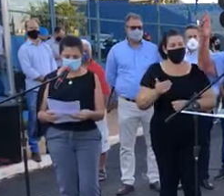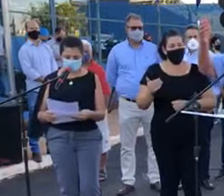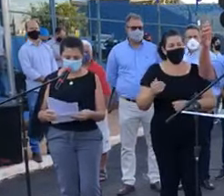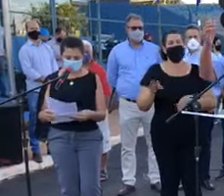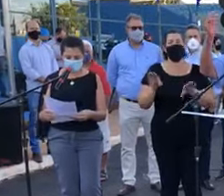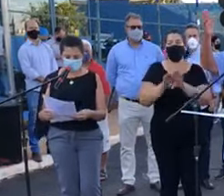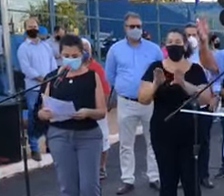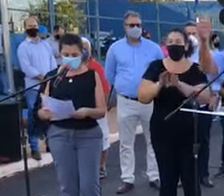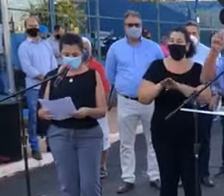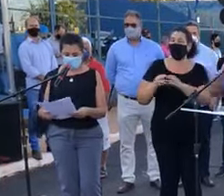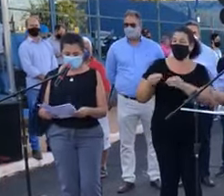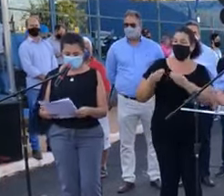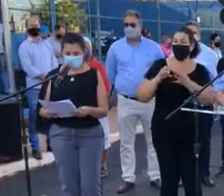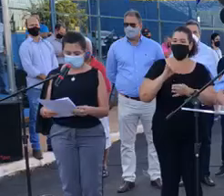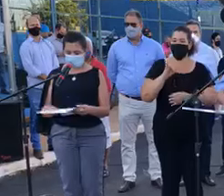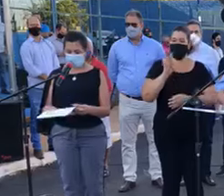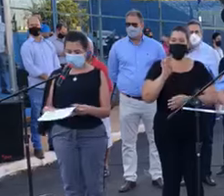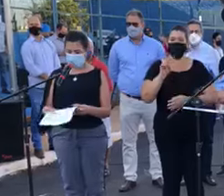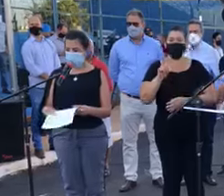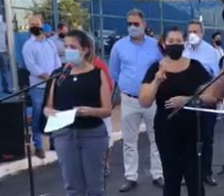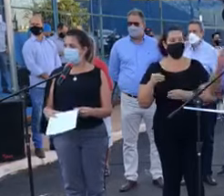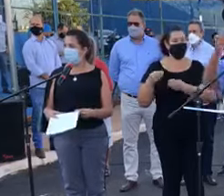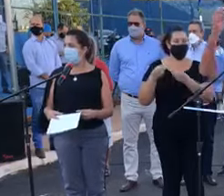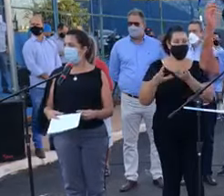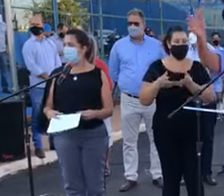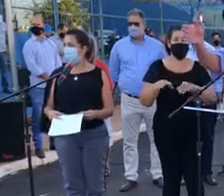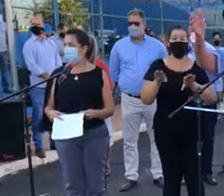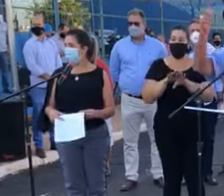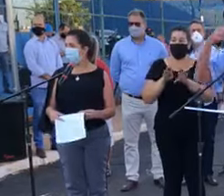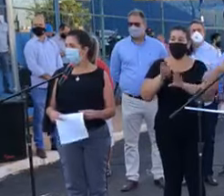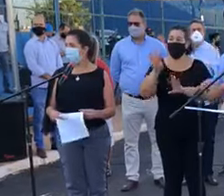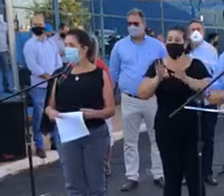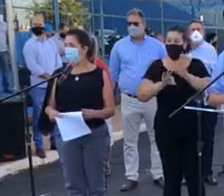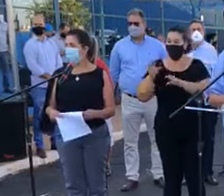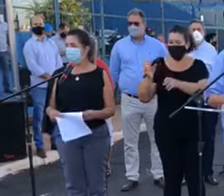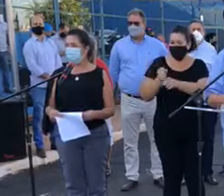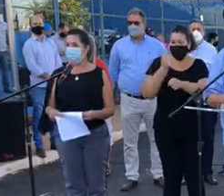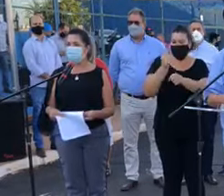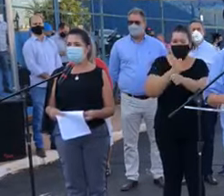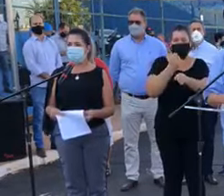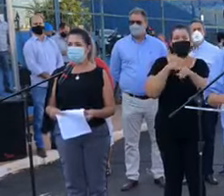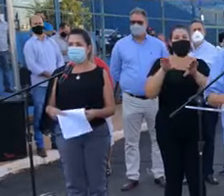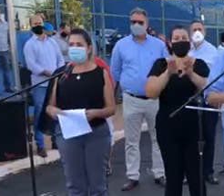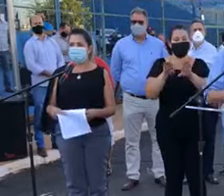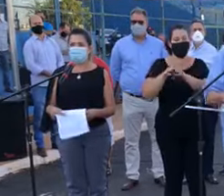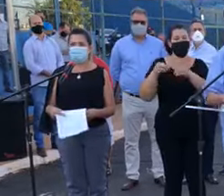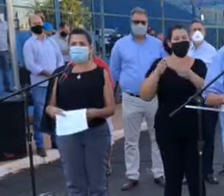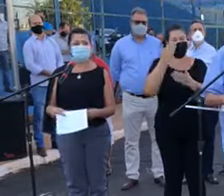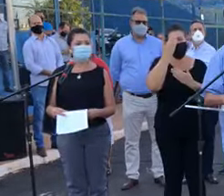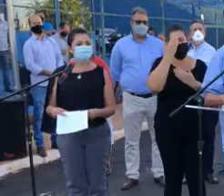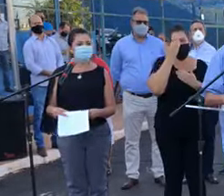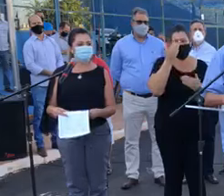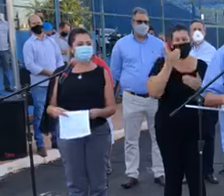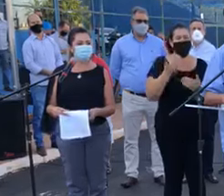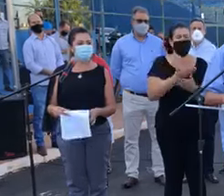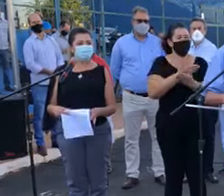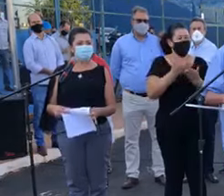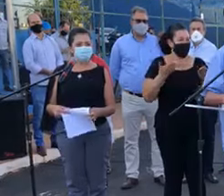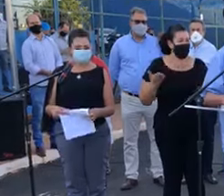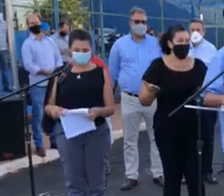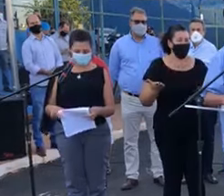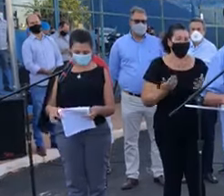foi doada pela ITV, inclusive o projeto de construção. Eu agradeço publicamente a